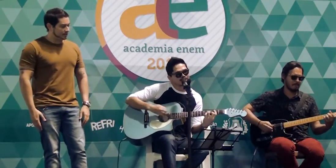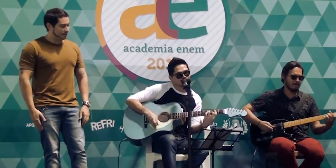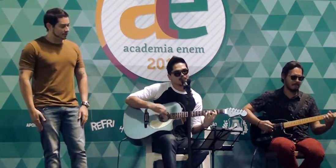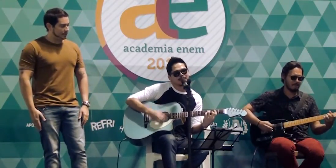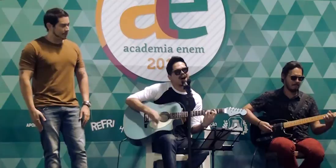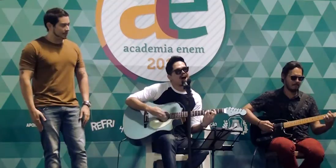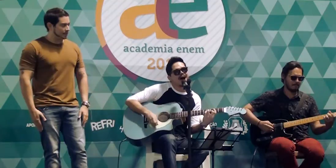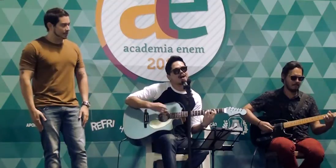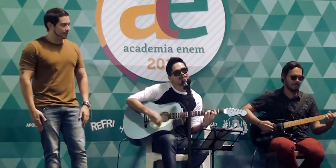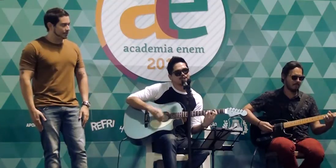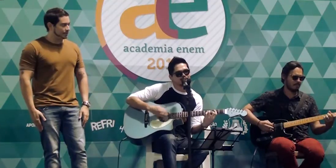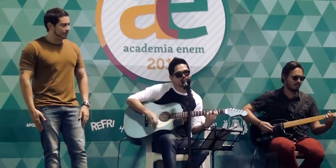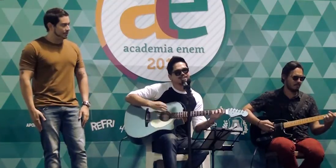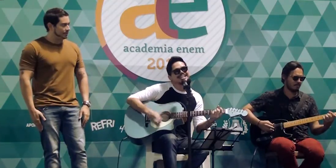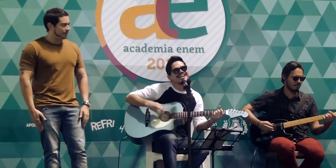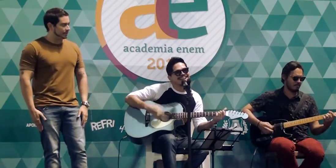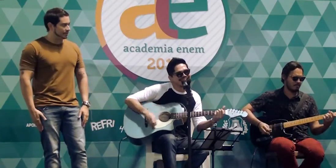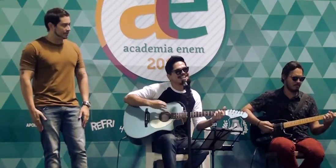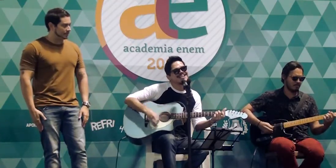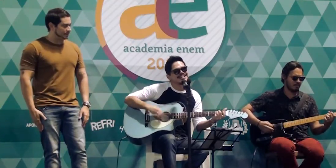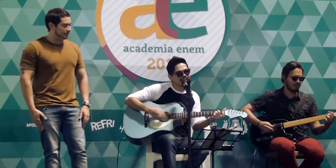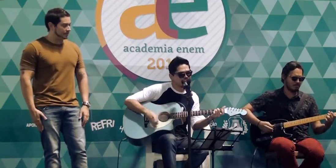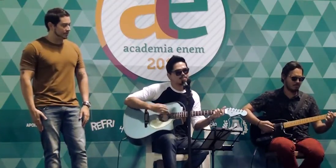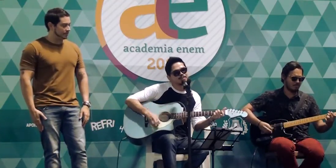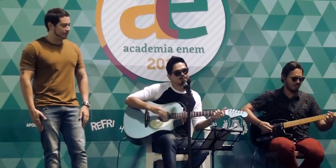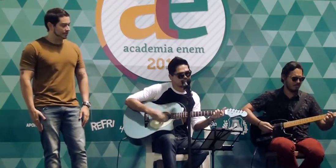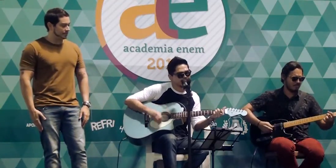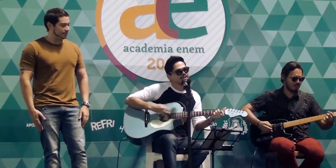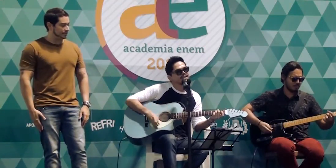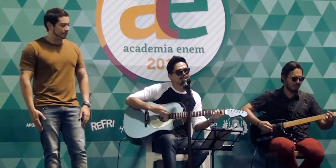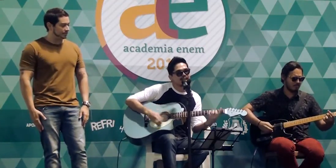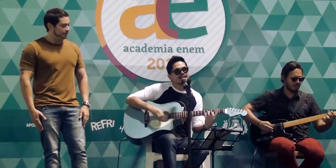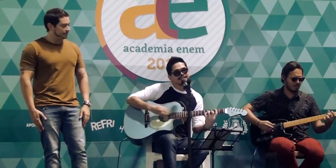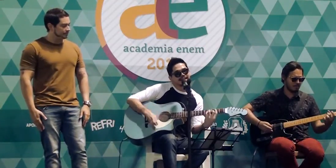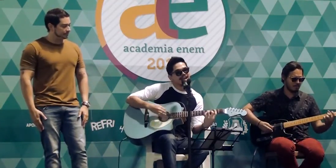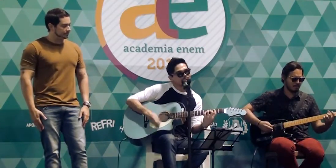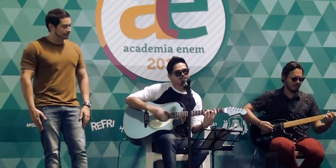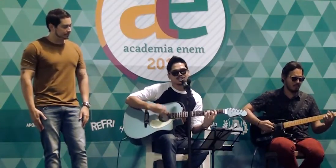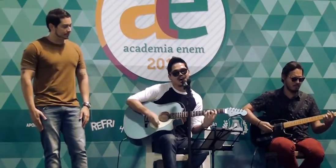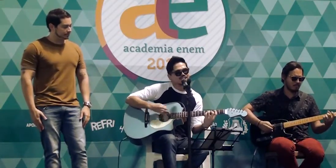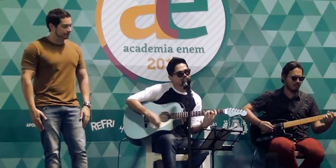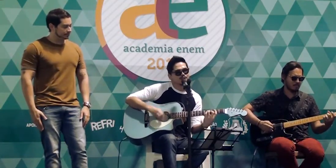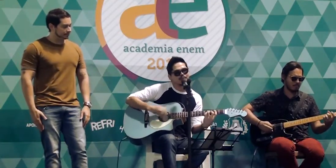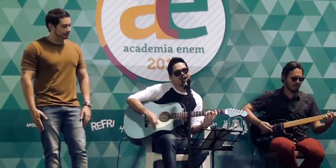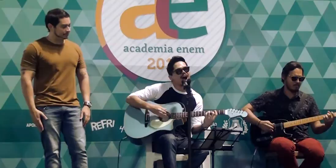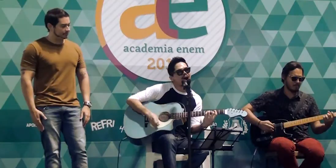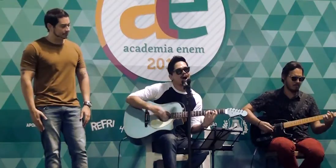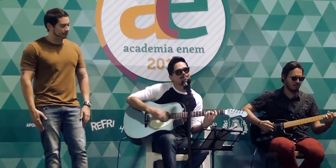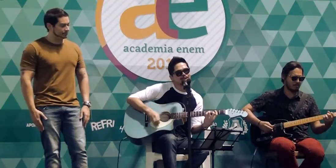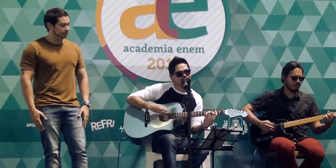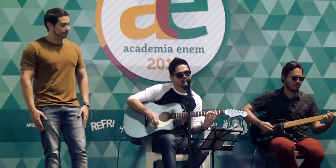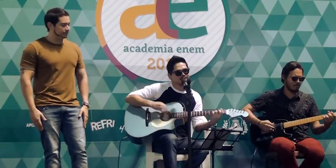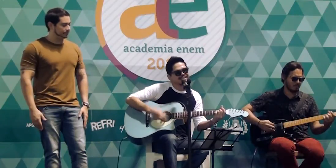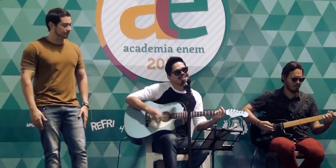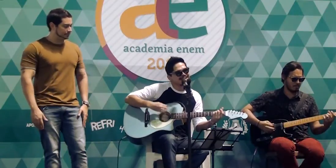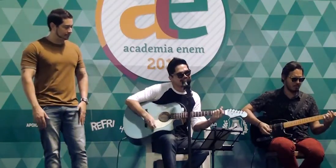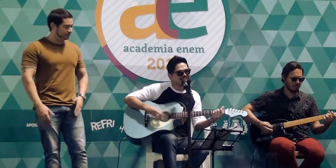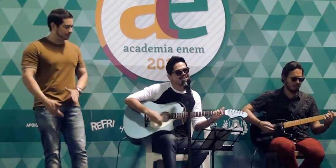Temos nosso próprio tempo. Temos nosso